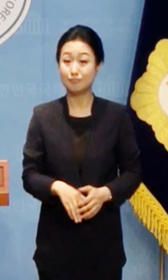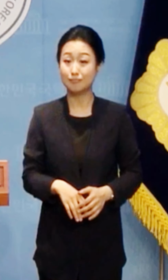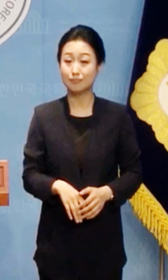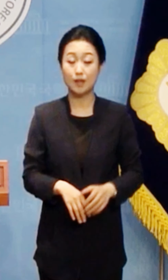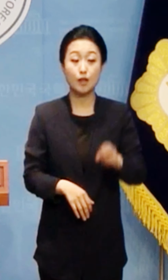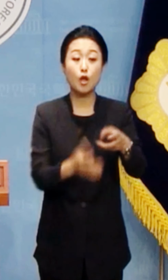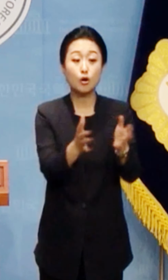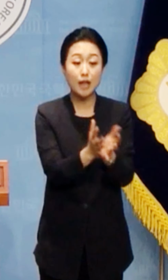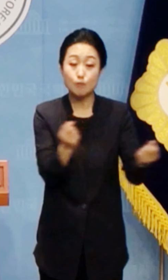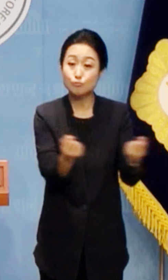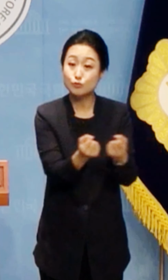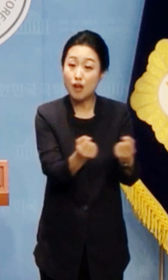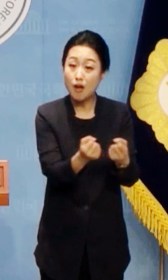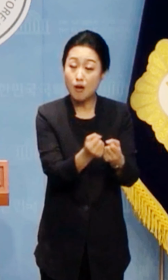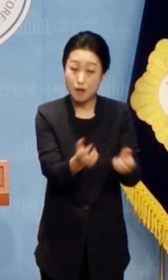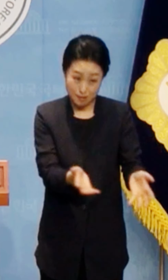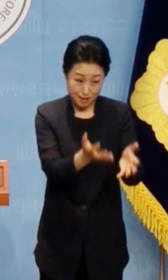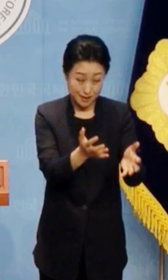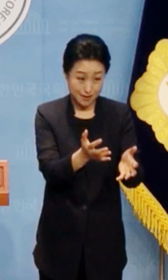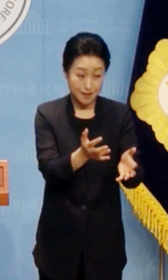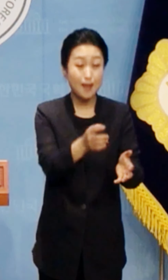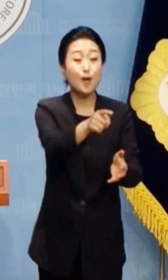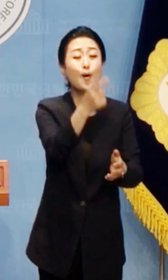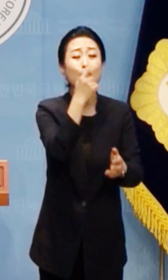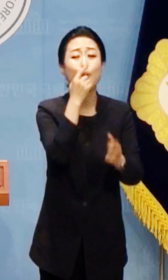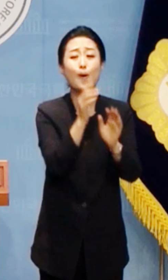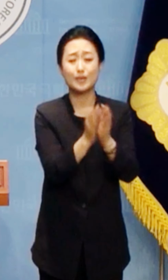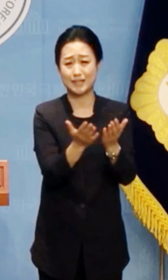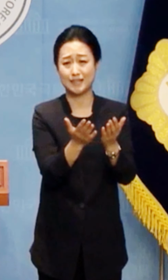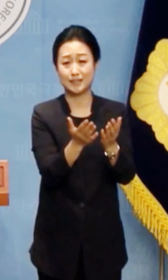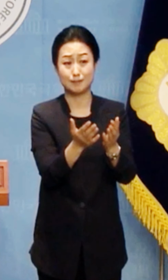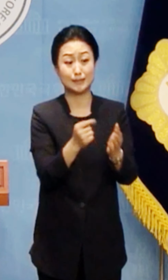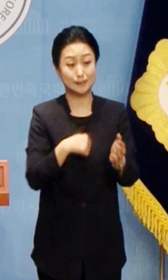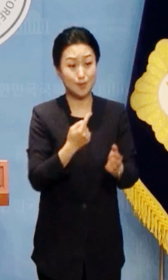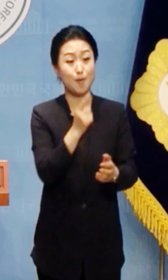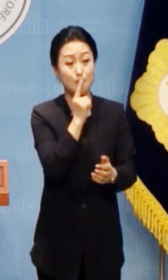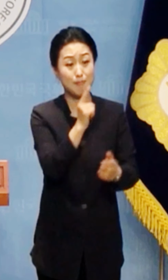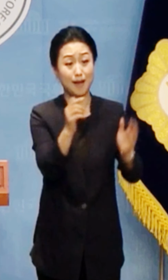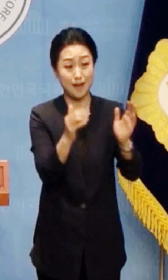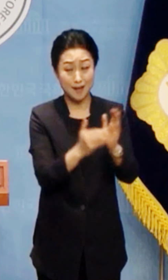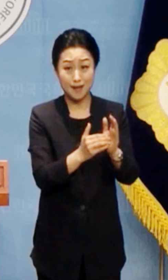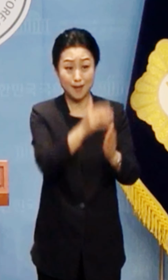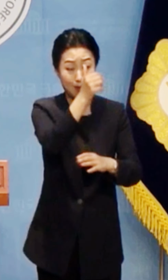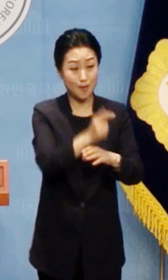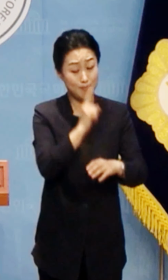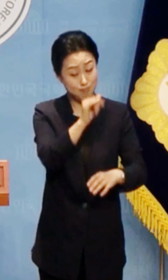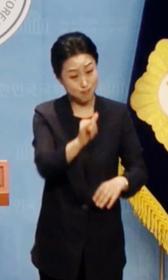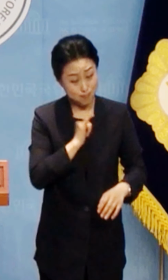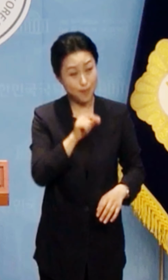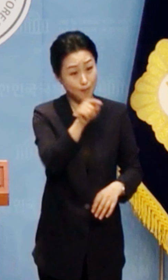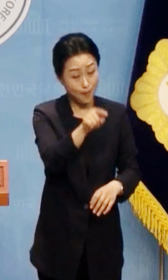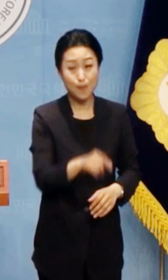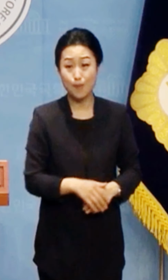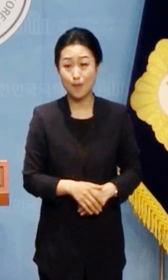여당의 분열을 노린다는 그 제안은 한대표 자신이 대표 출마 기자 회견에서 한 말입니다 국민의